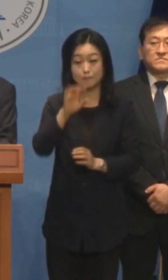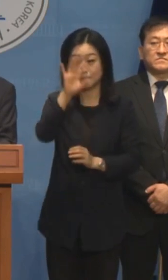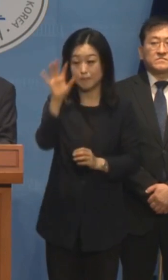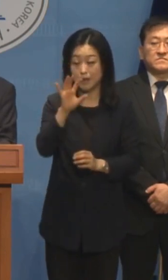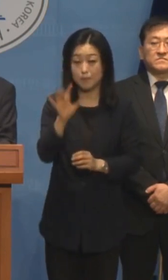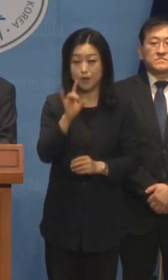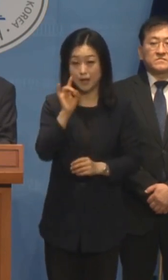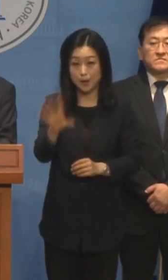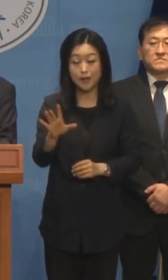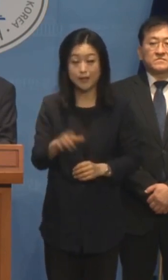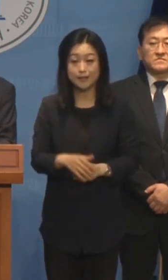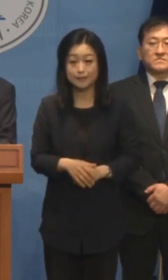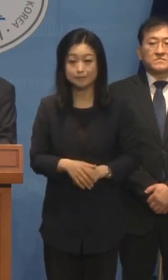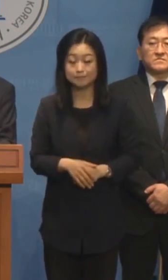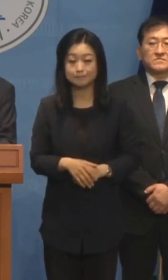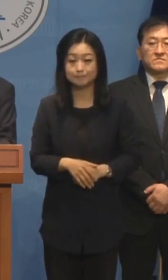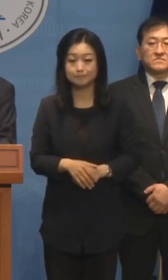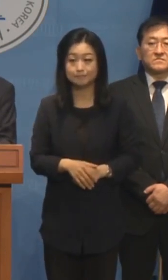안 됩니다.